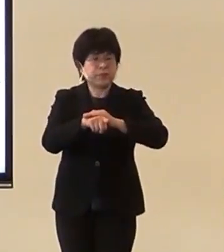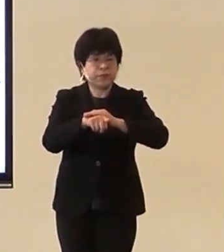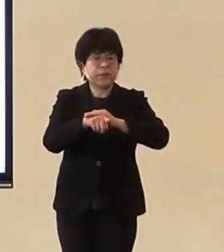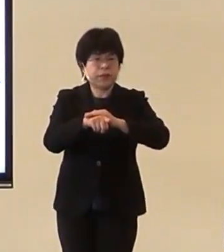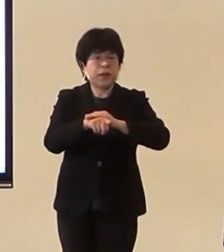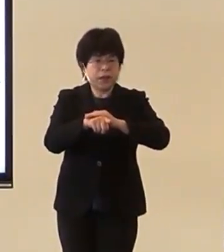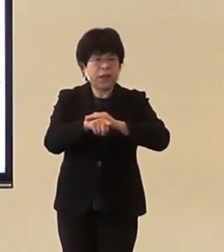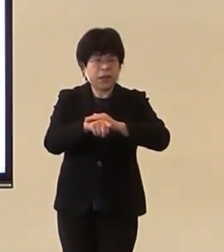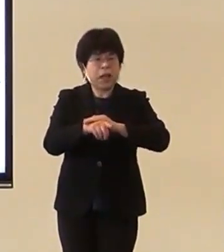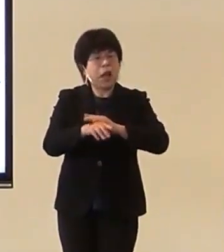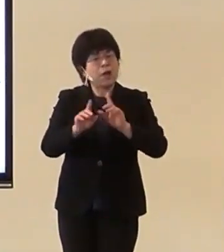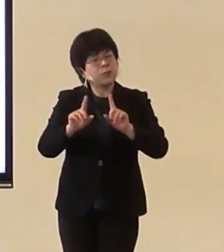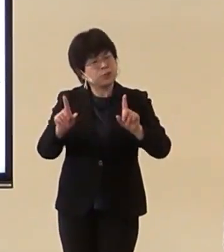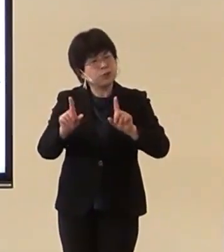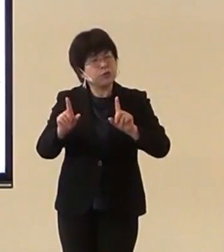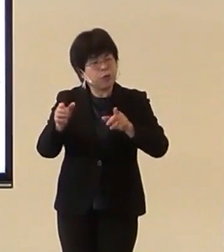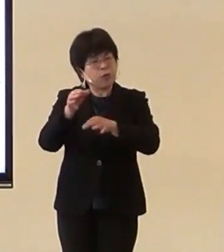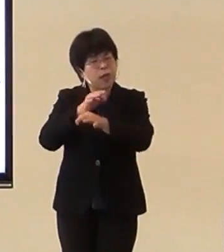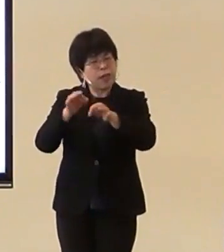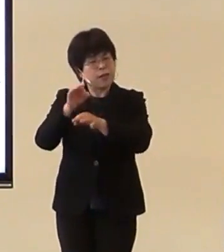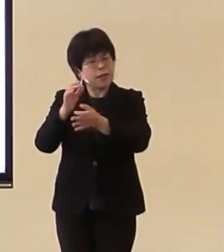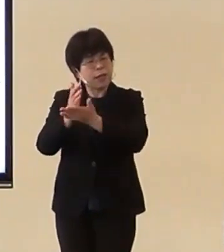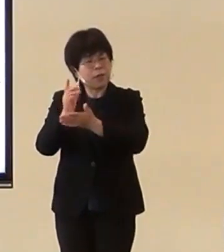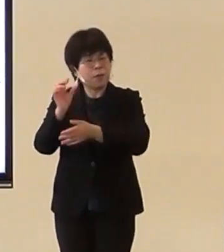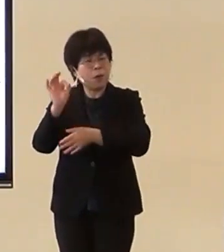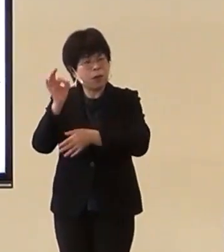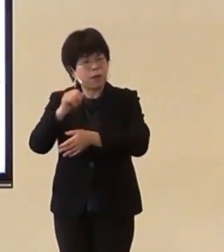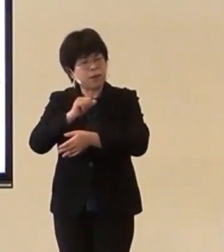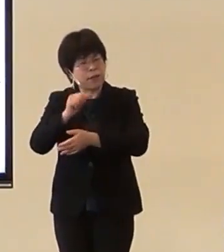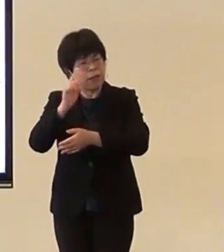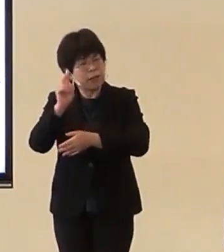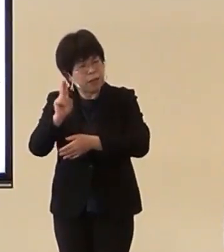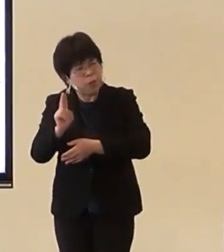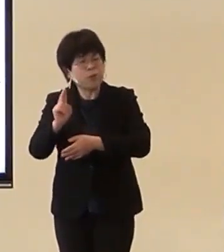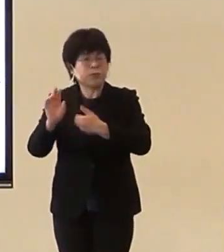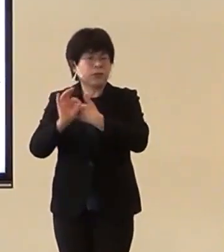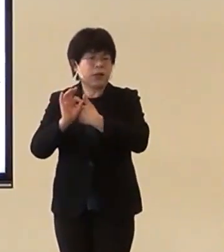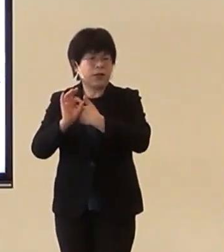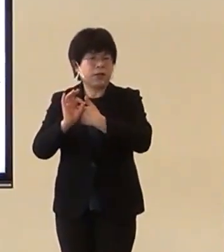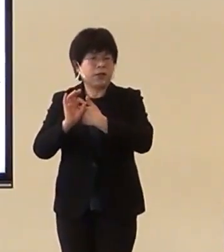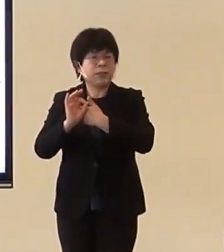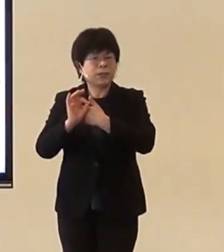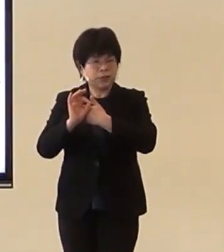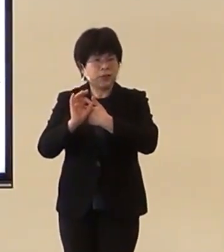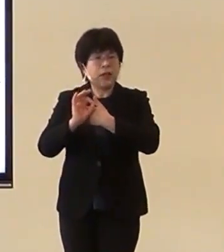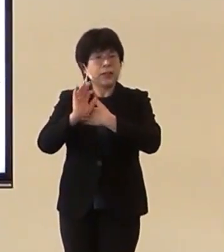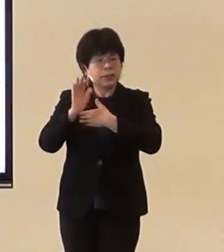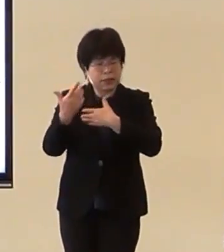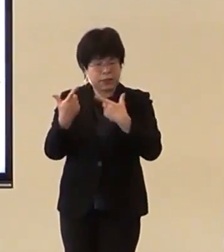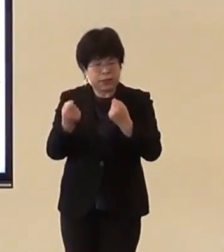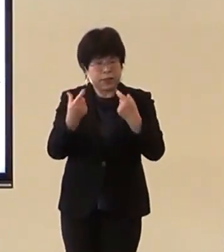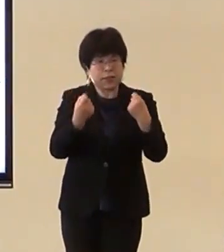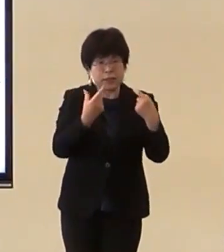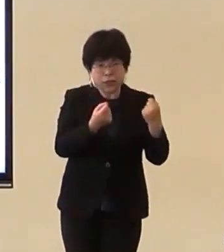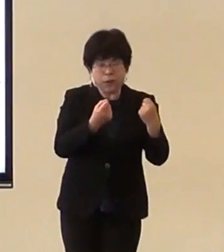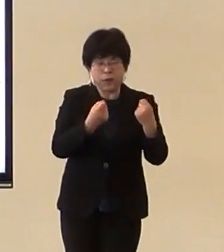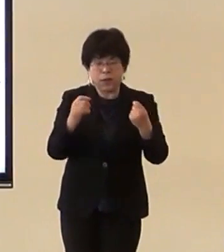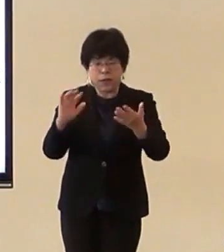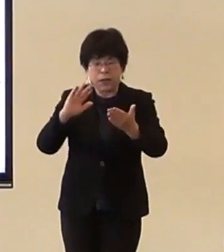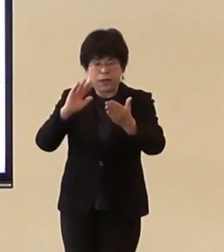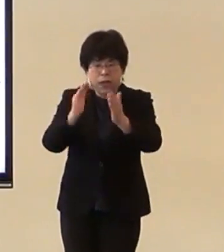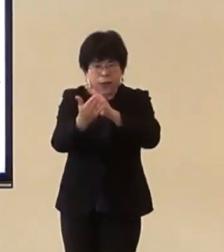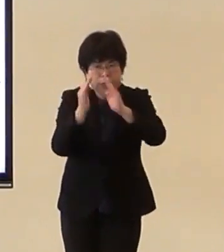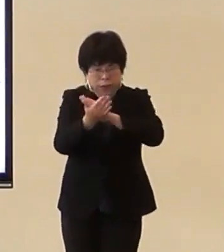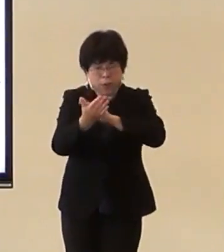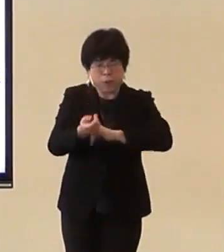通常の経費だけでも無理かもしれません。いろんなことがありますので、そこのところにちゃんと対応できるような、変化への対応ができるような